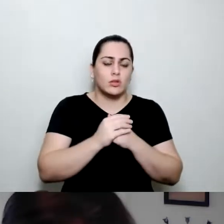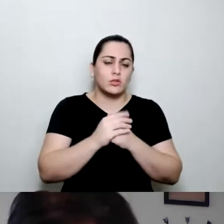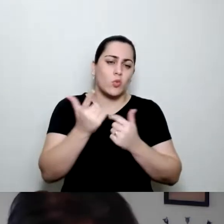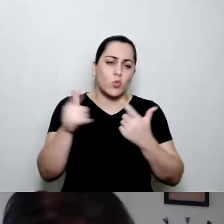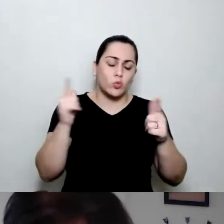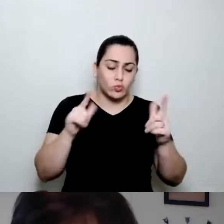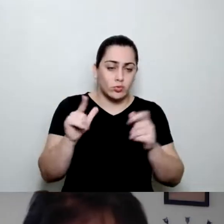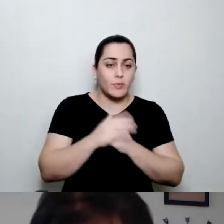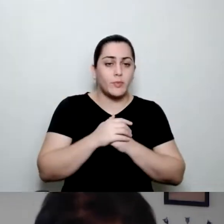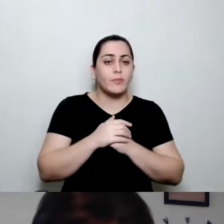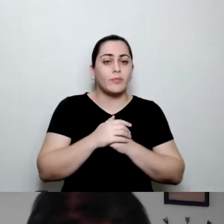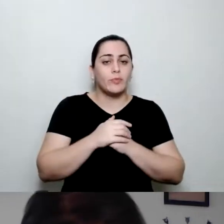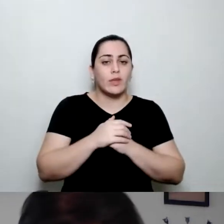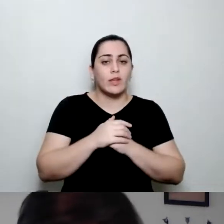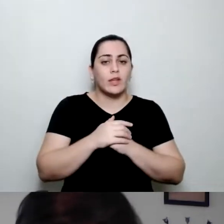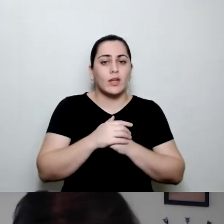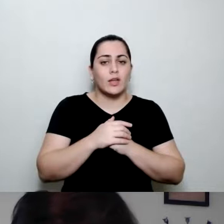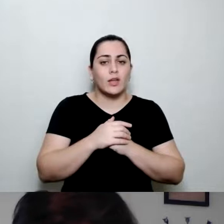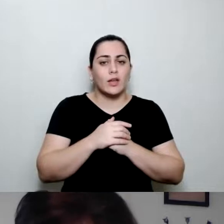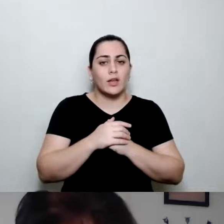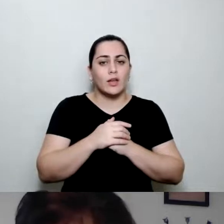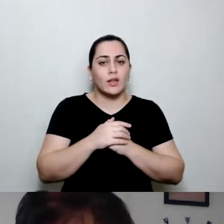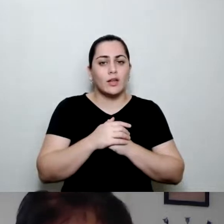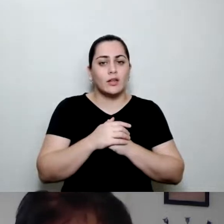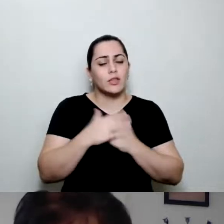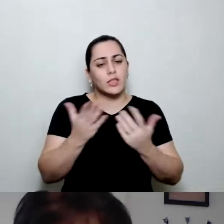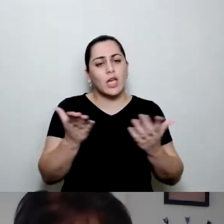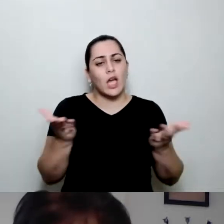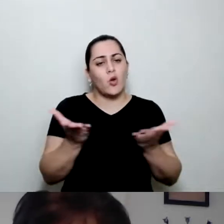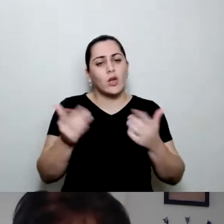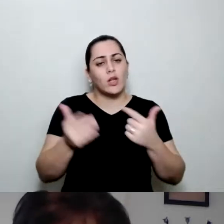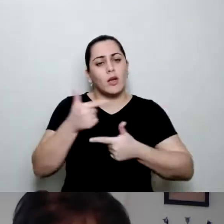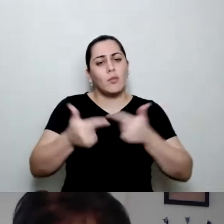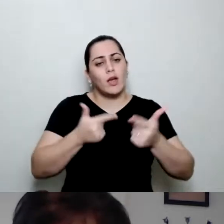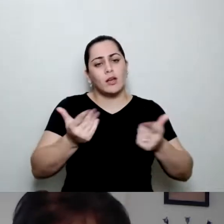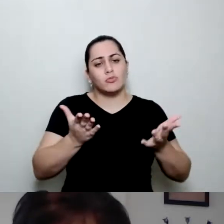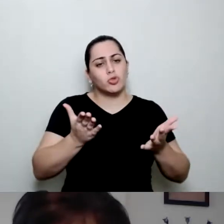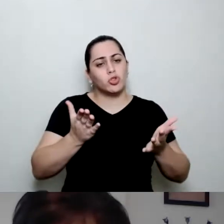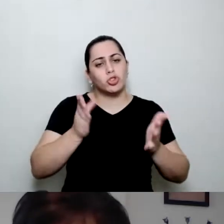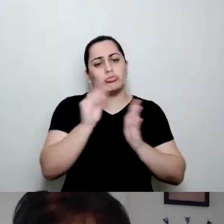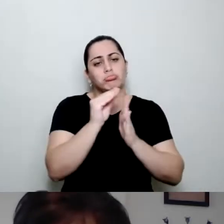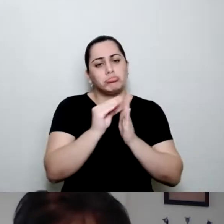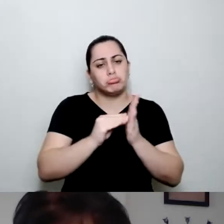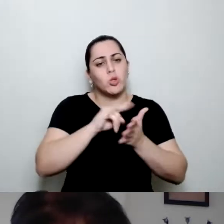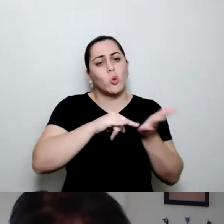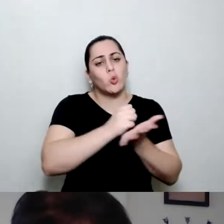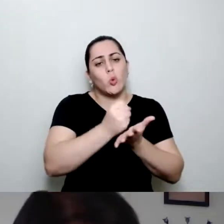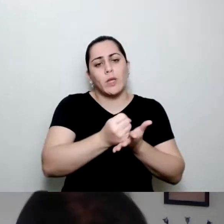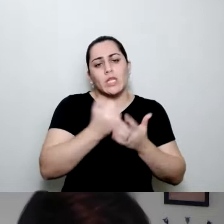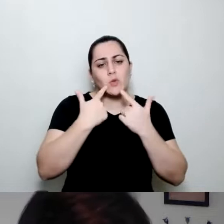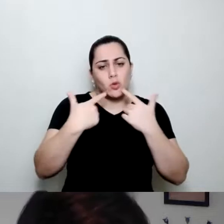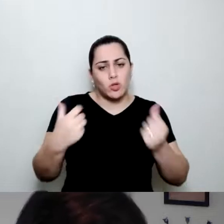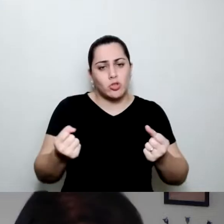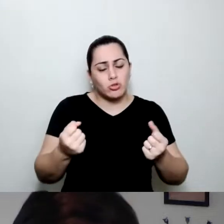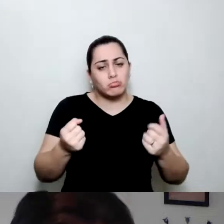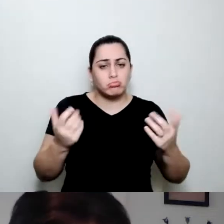outros, que estejam realmente atuando na área da documentação linguística. Então, isso